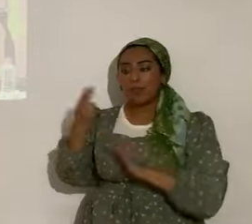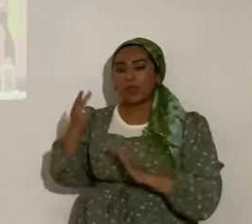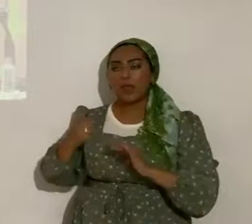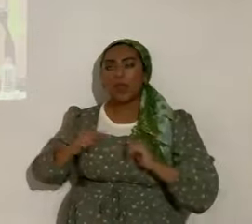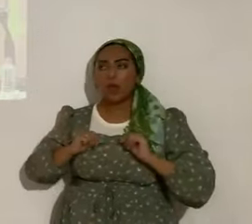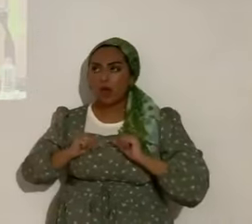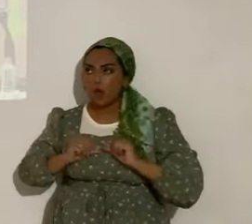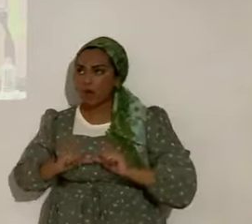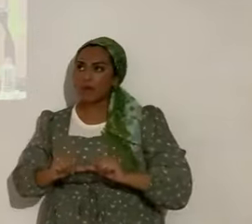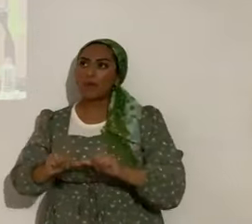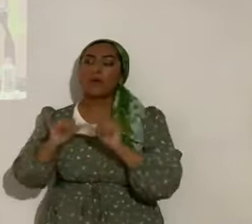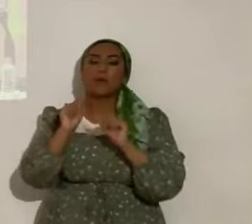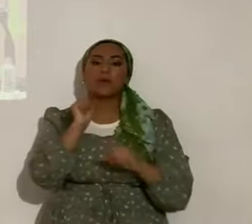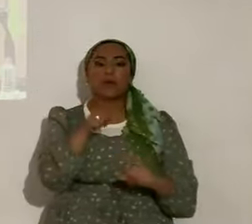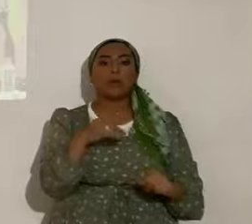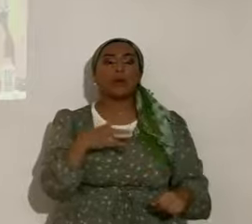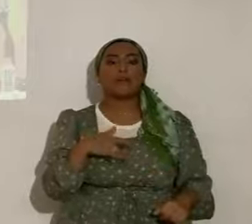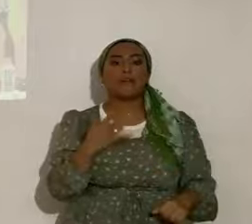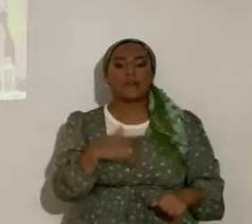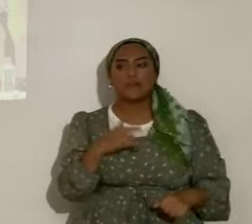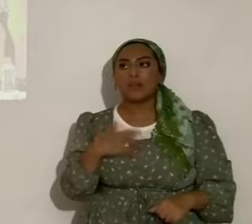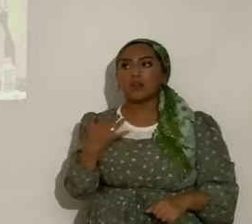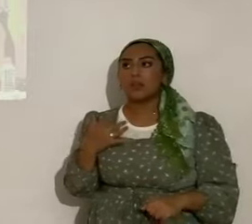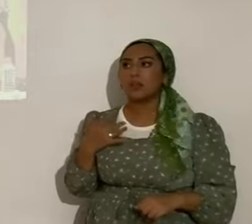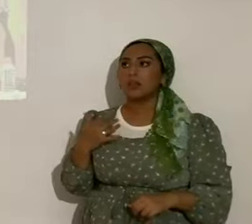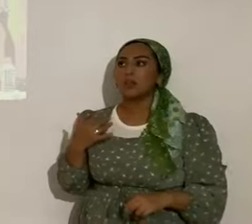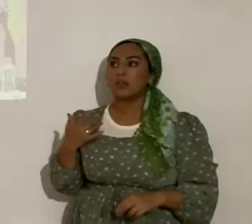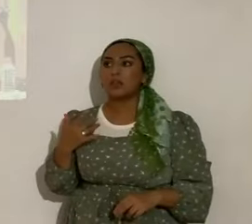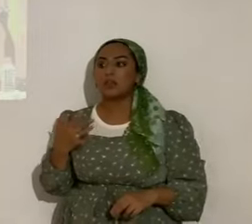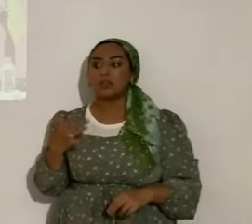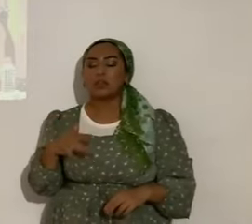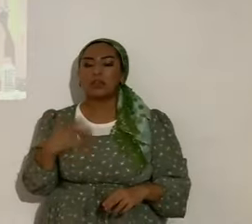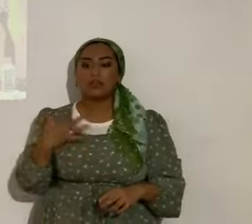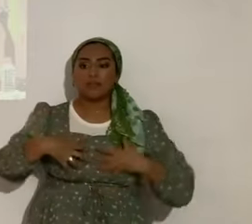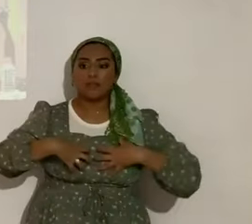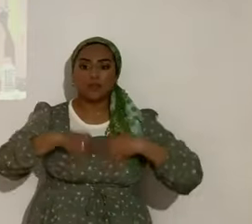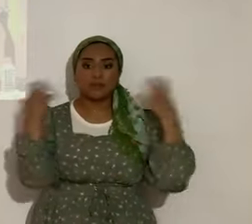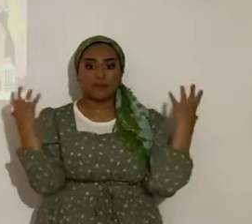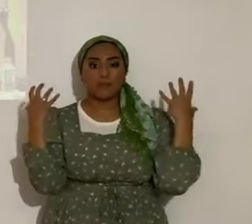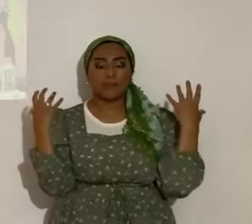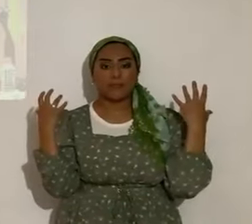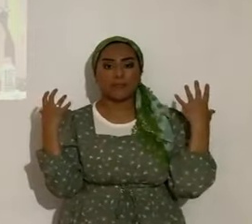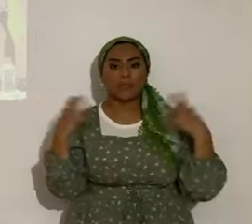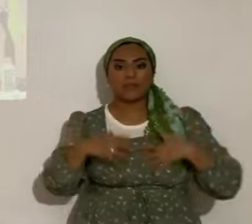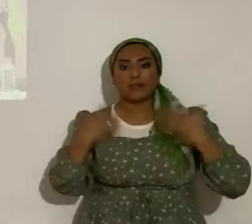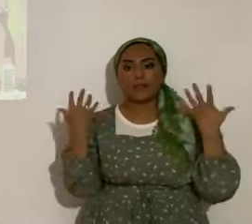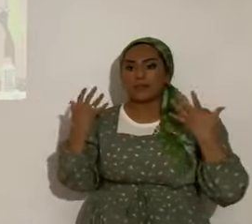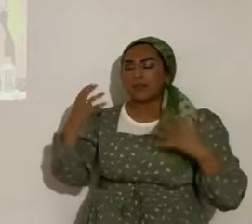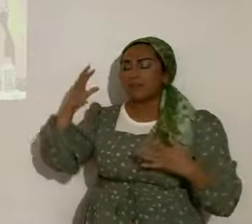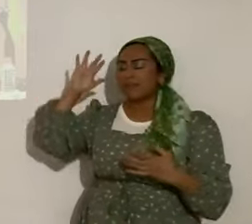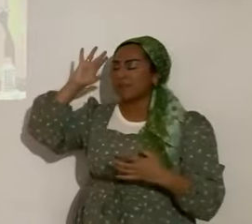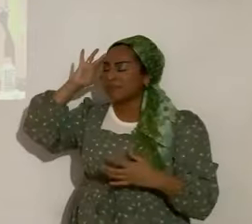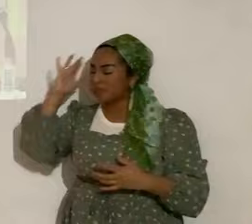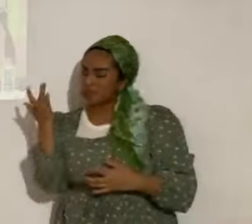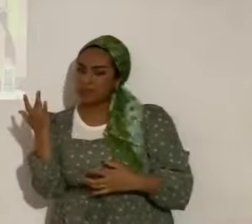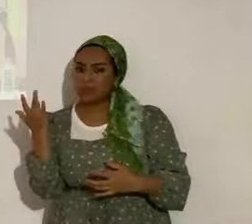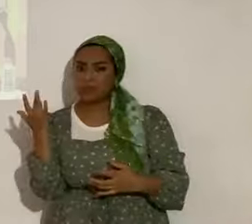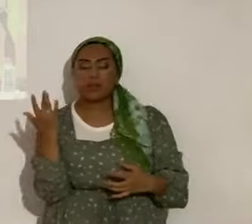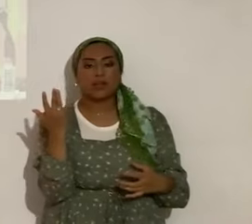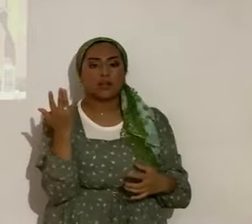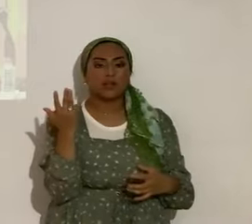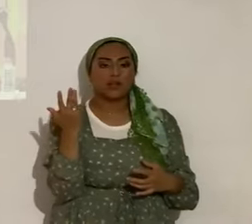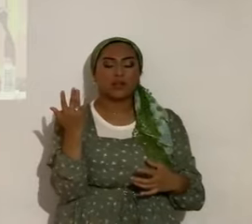siempre que te sientas tentado al ceder al enojo, a la desesperación,